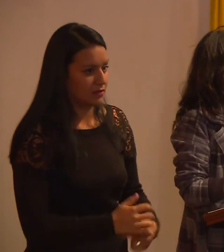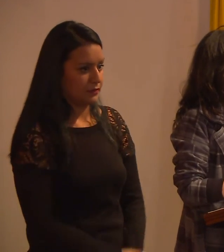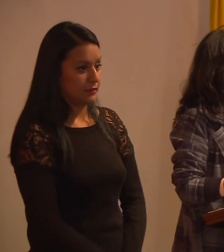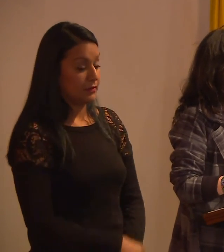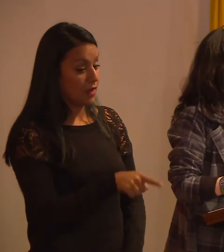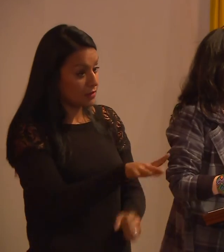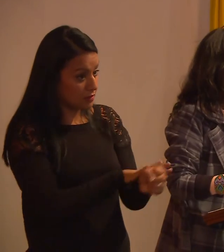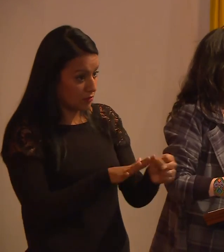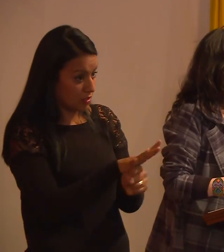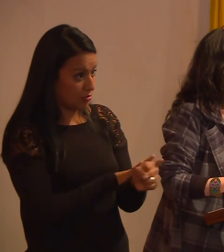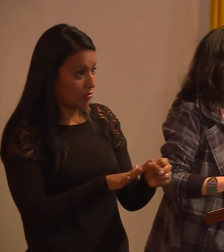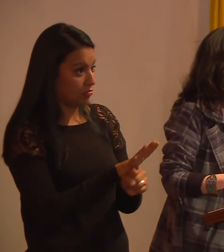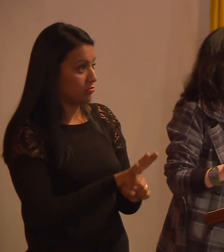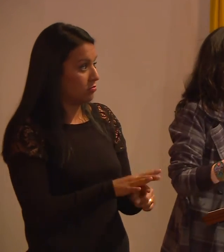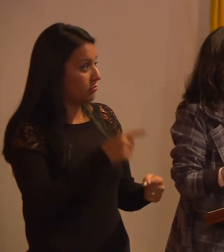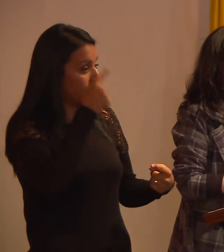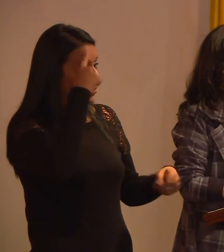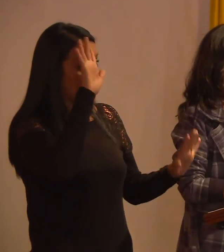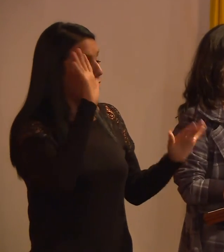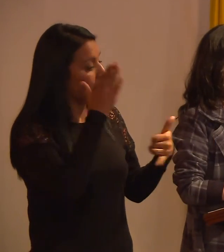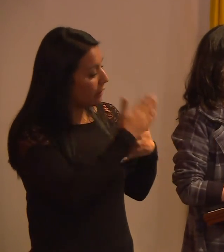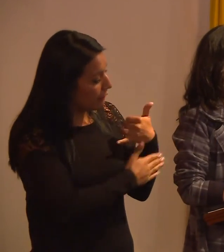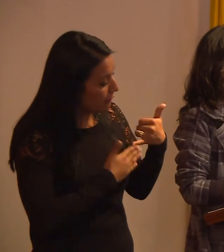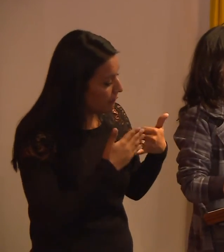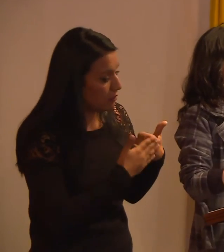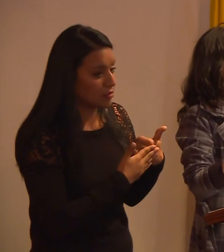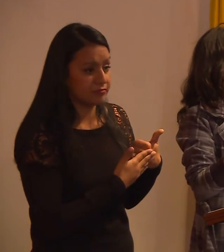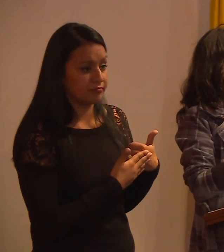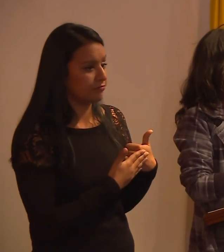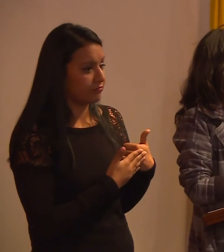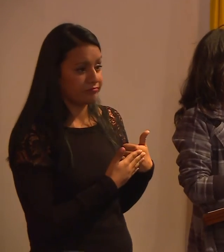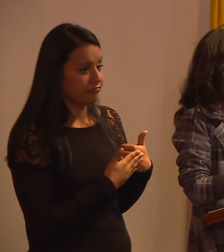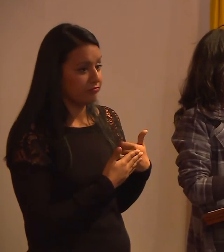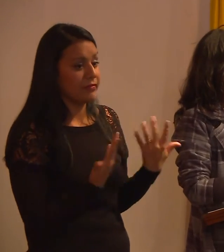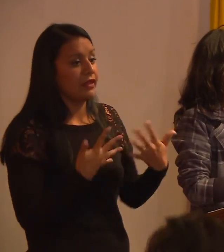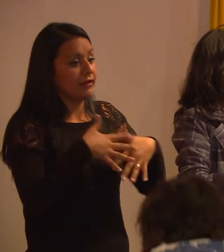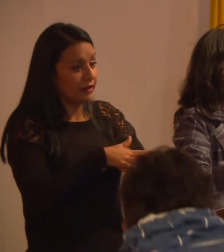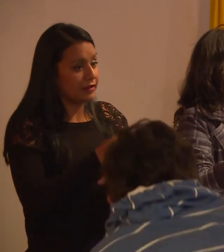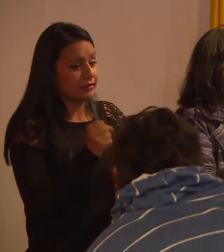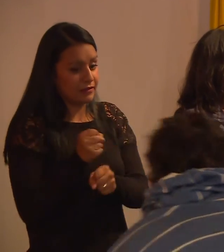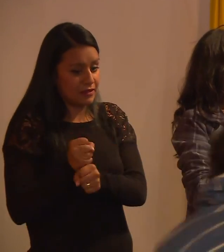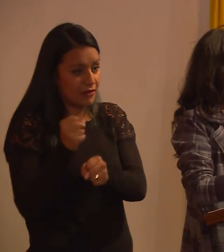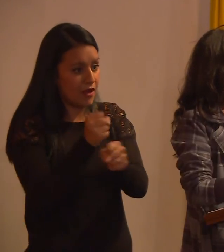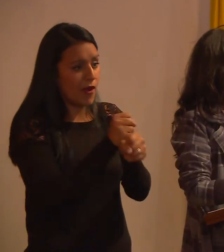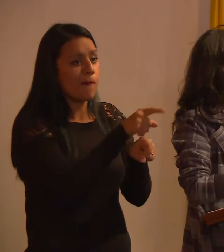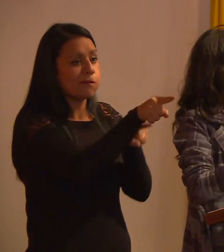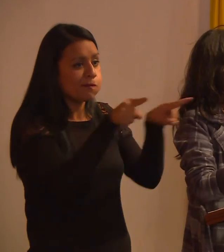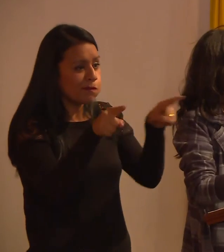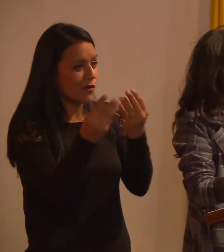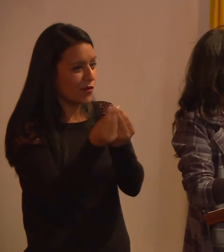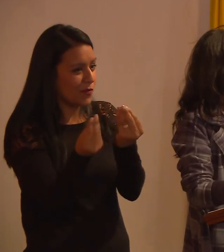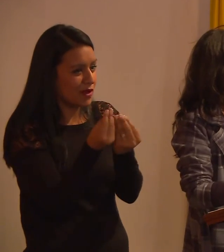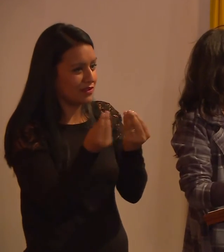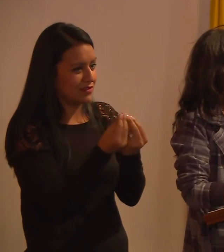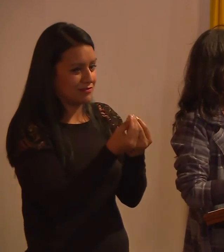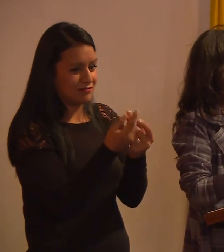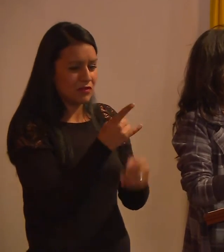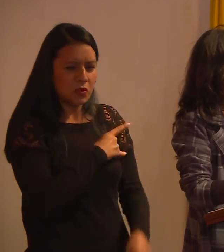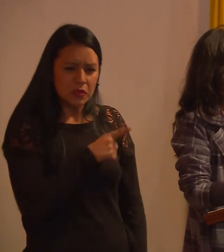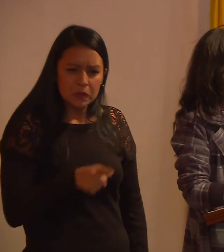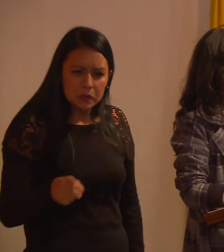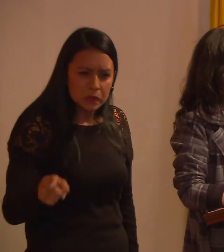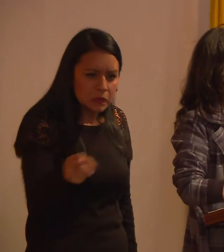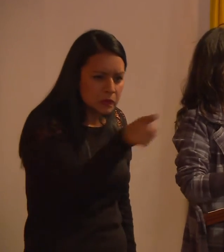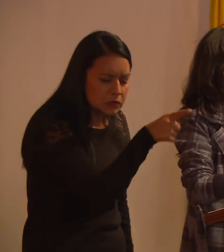esta situación no está ocurriendo solamente en el país. En las redes de trabajo con varios colegas de otras universidades se